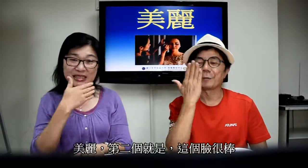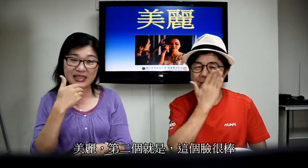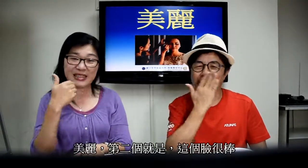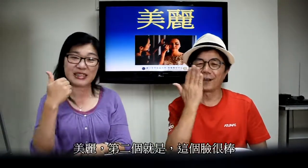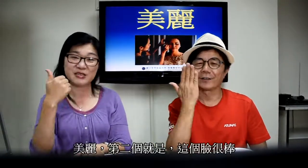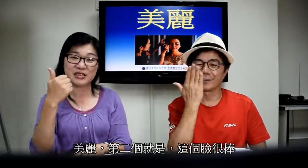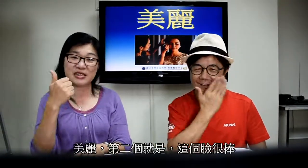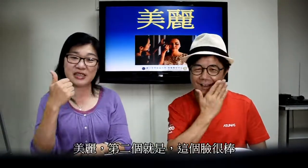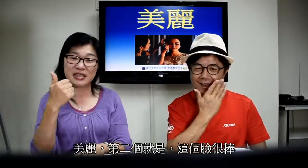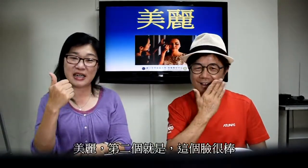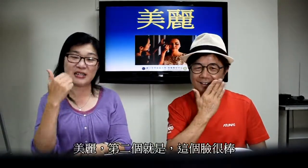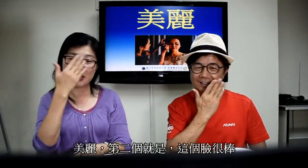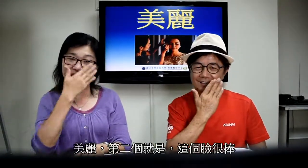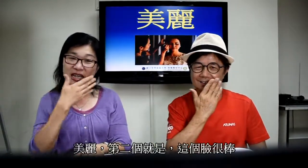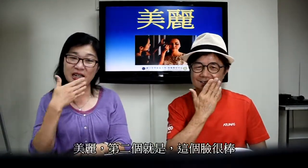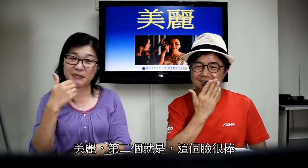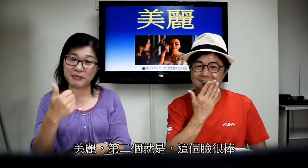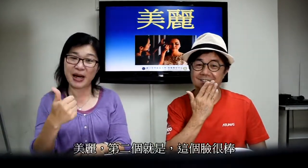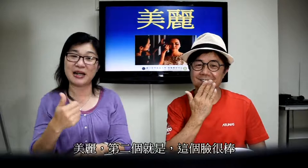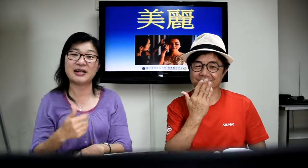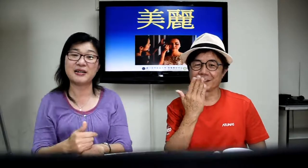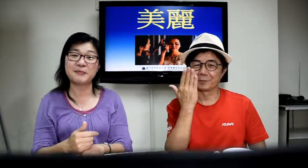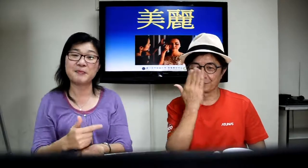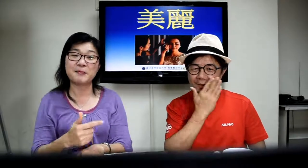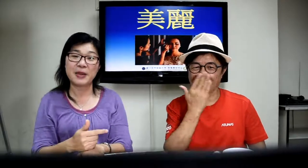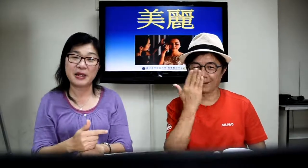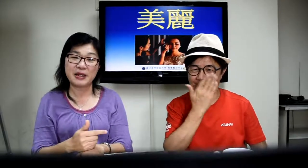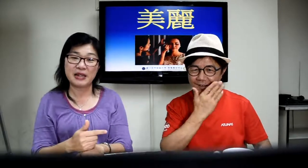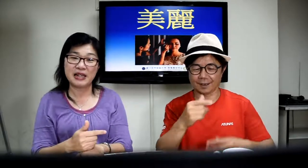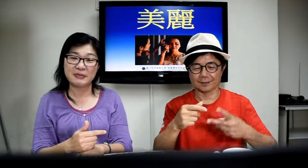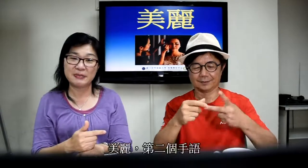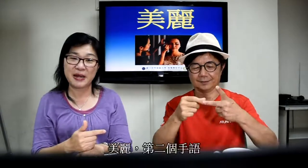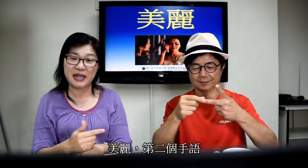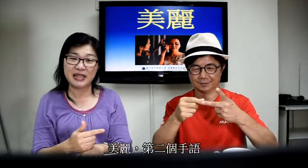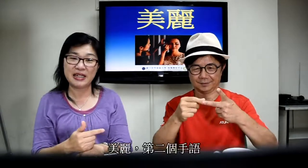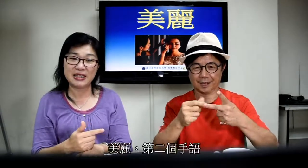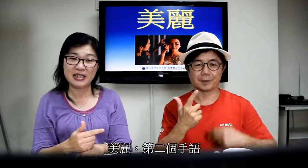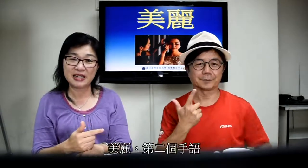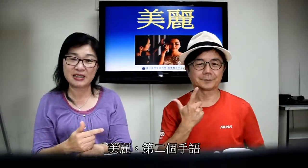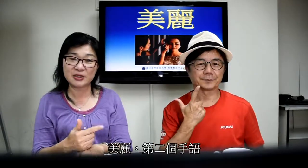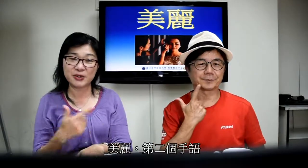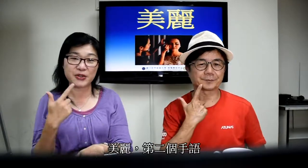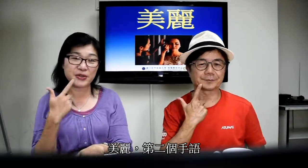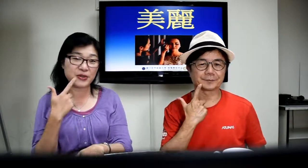二个就是这个脸很棒，美丽。第二个手语，